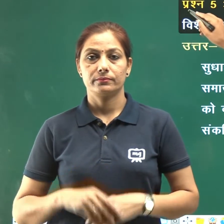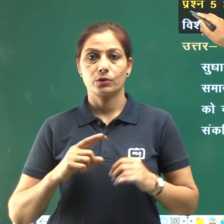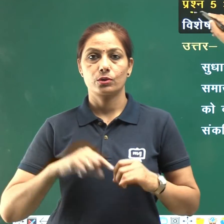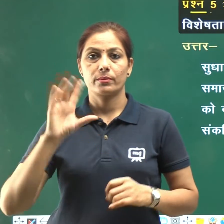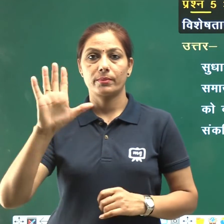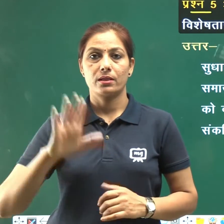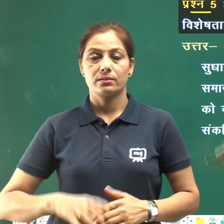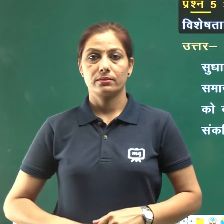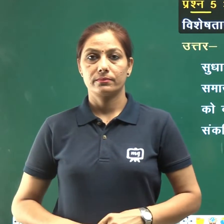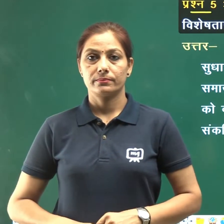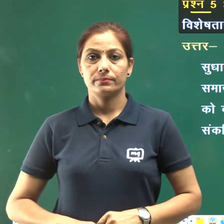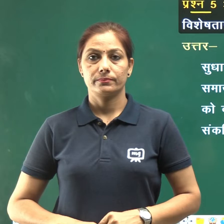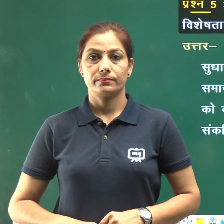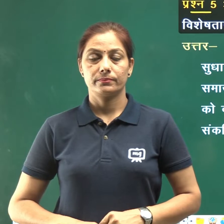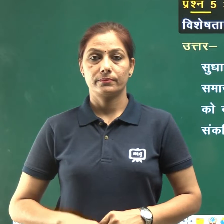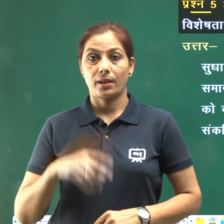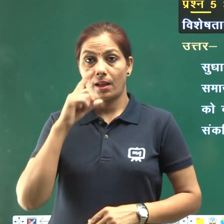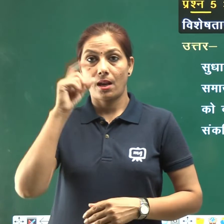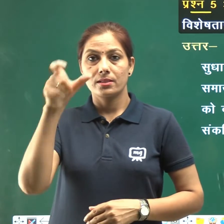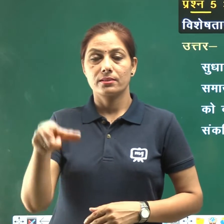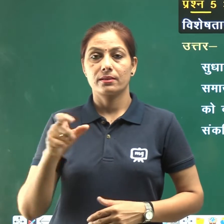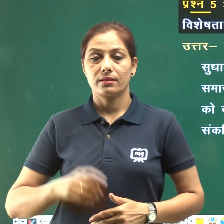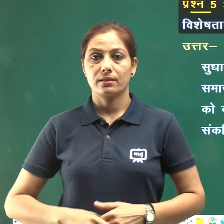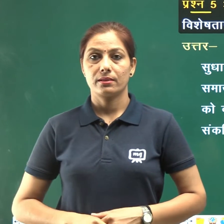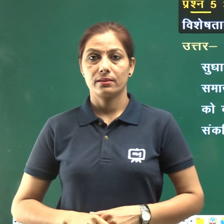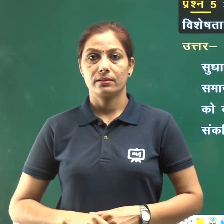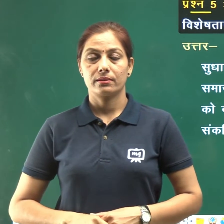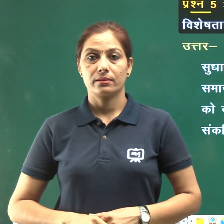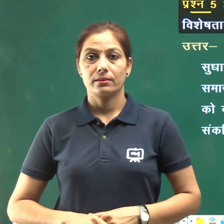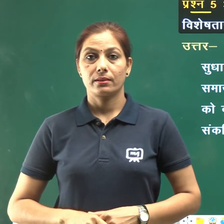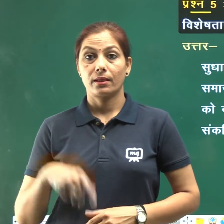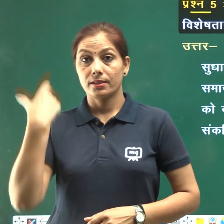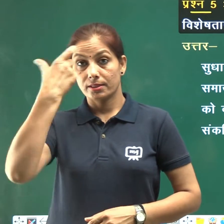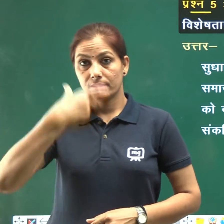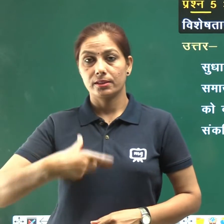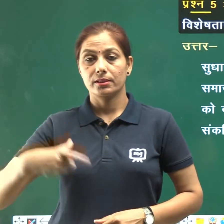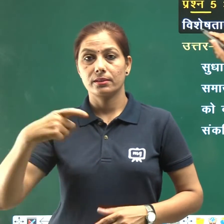प्रश्न 5, रजनी के चरित्र की